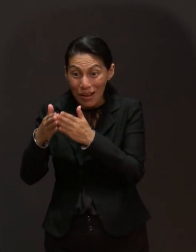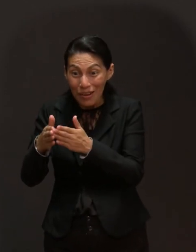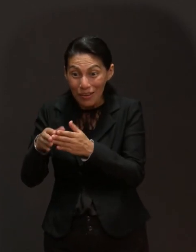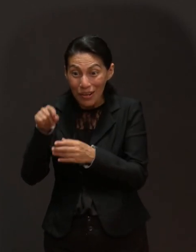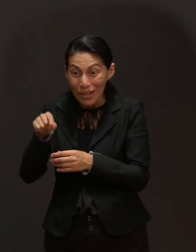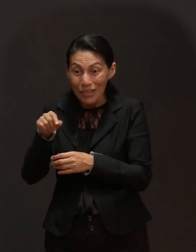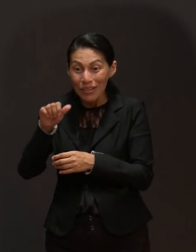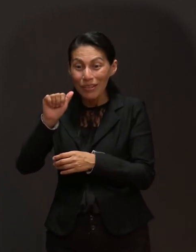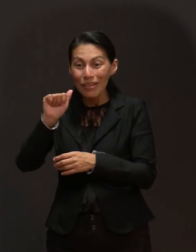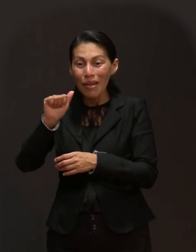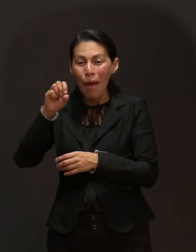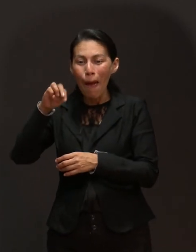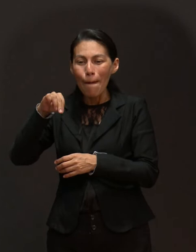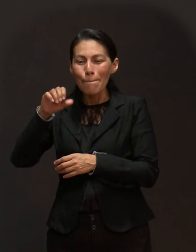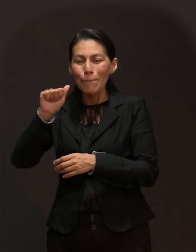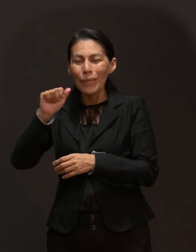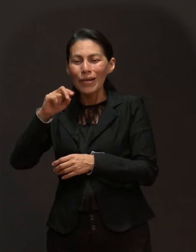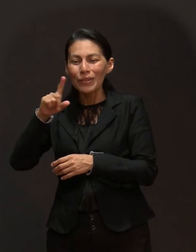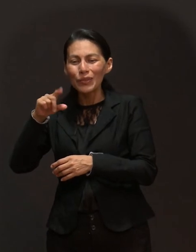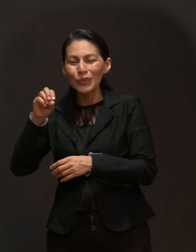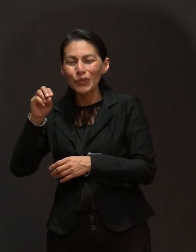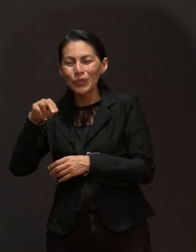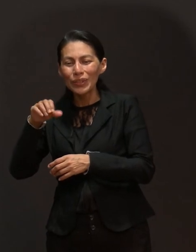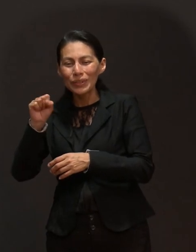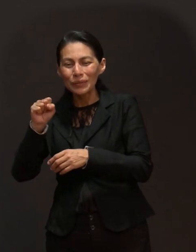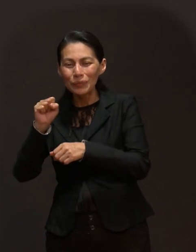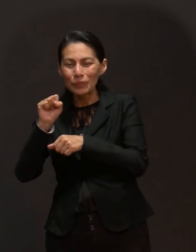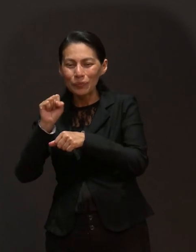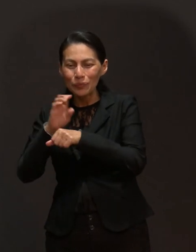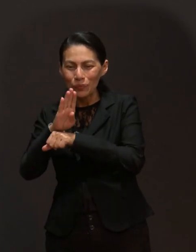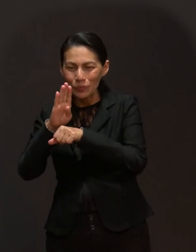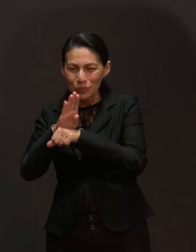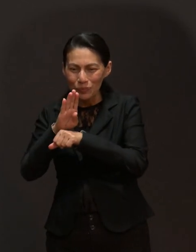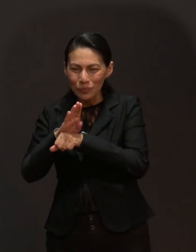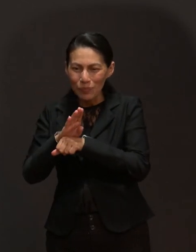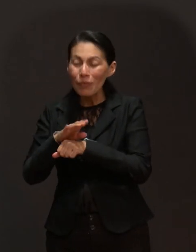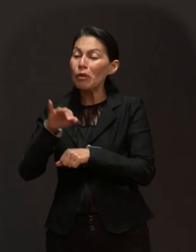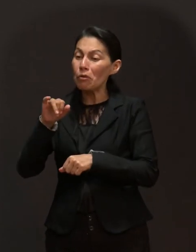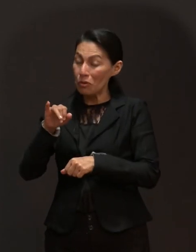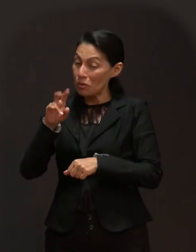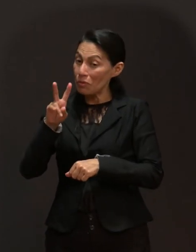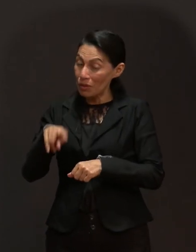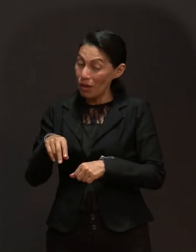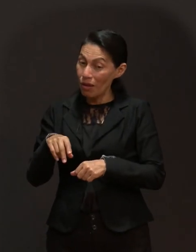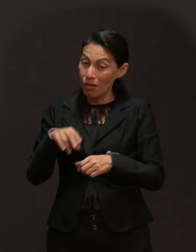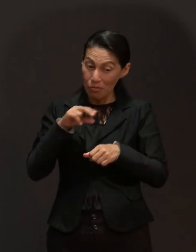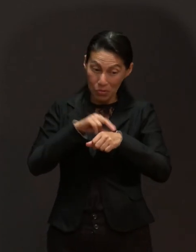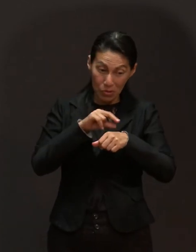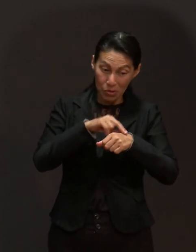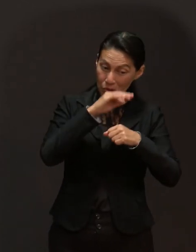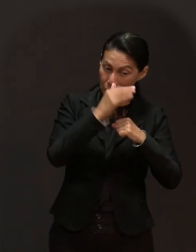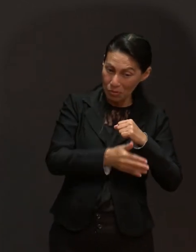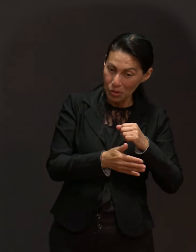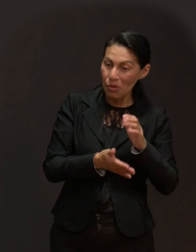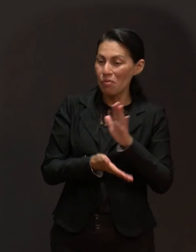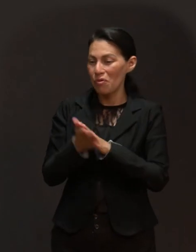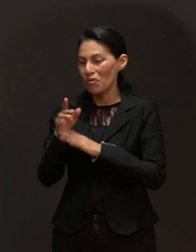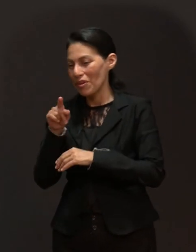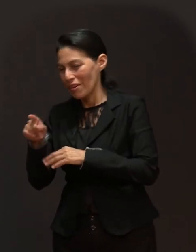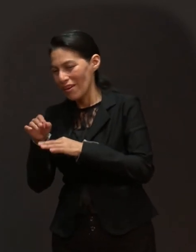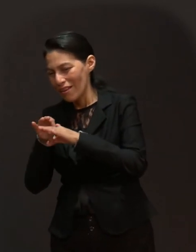sí, sí pasó terminando medicina terminando medicina allí trabajaste como médico general